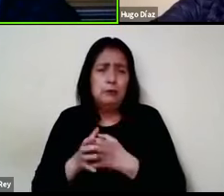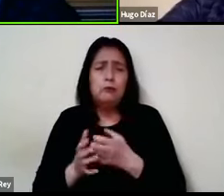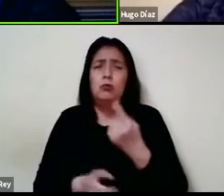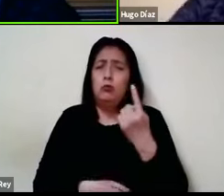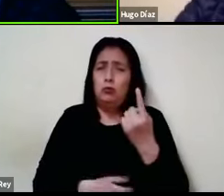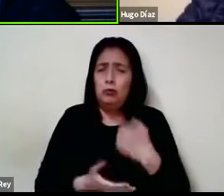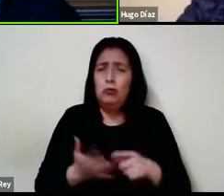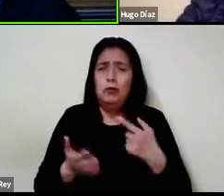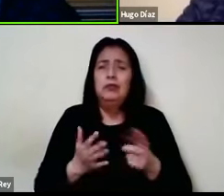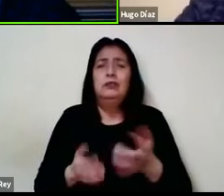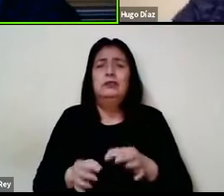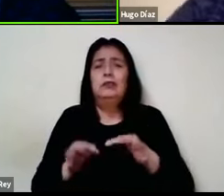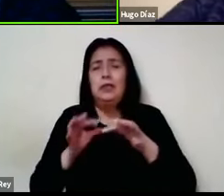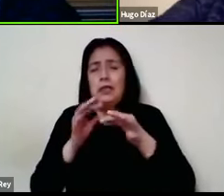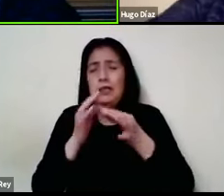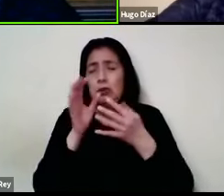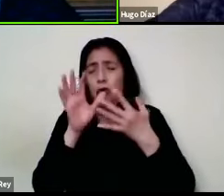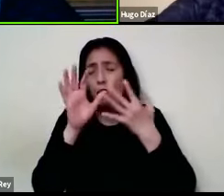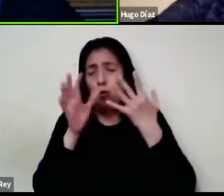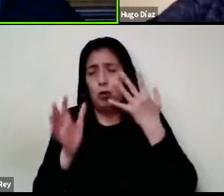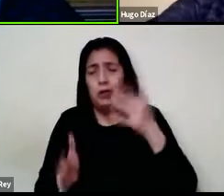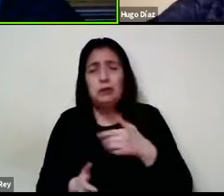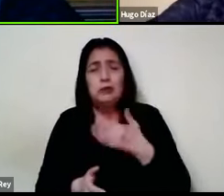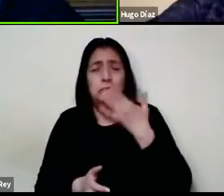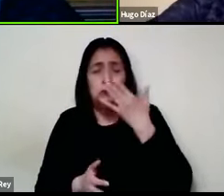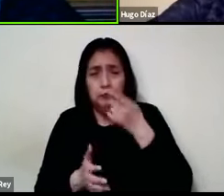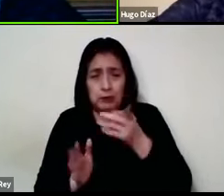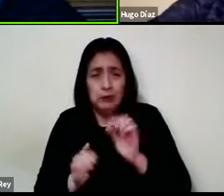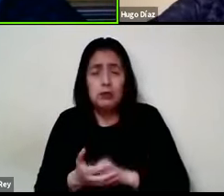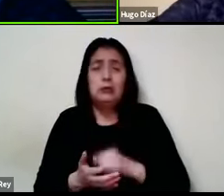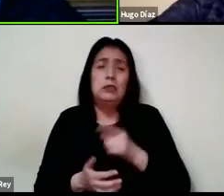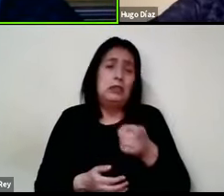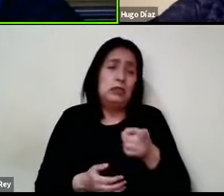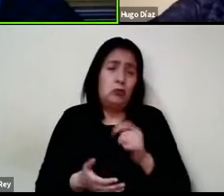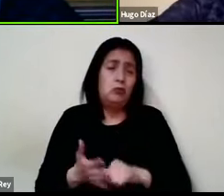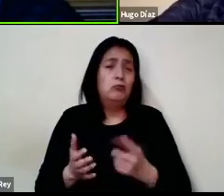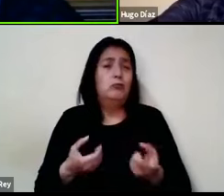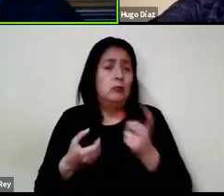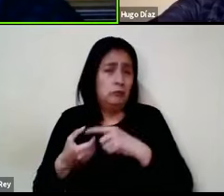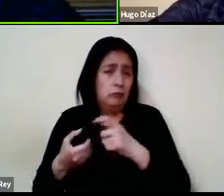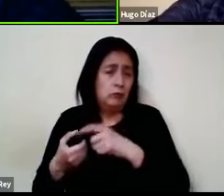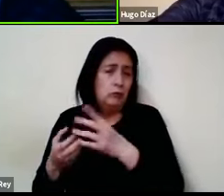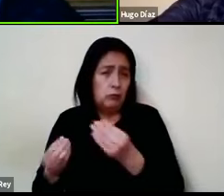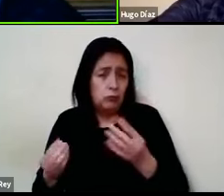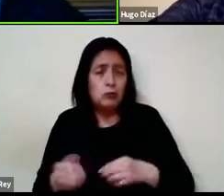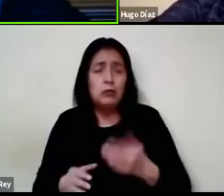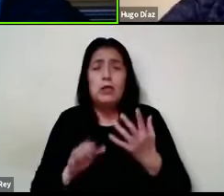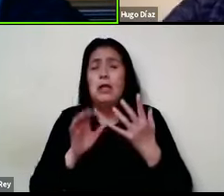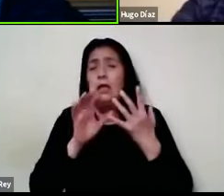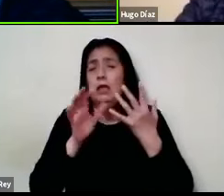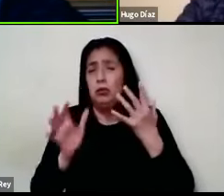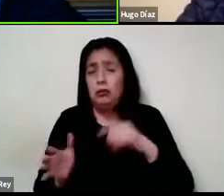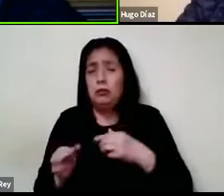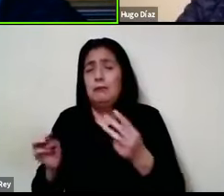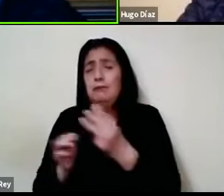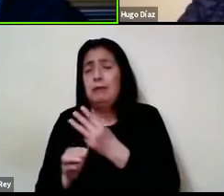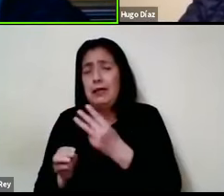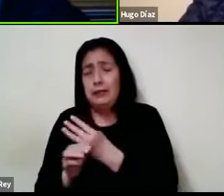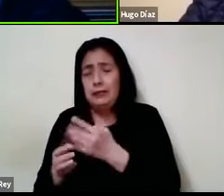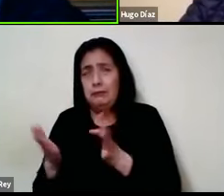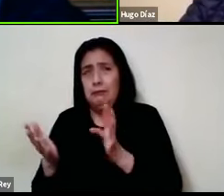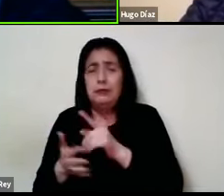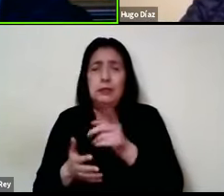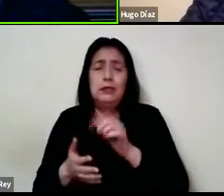sido las hojas aromáticas, por ejemplo, y eso involucra mucho. Las hojas aromáticas en matemática hacen